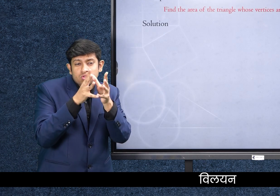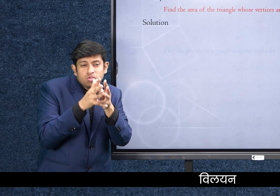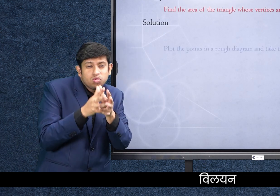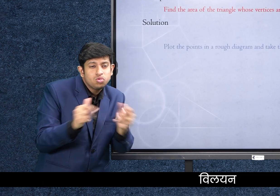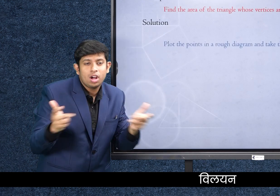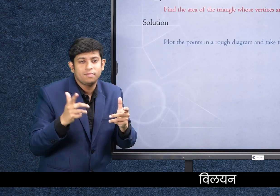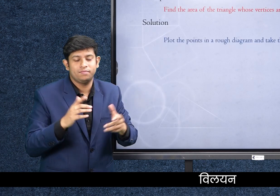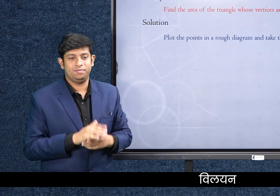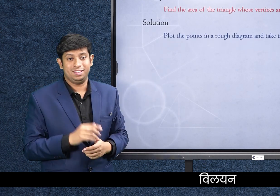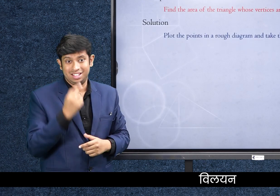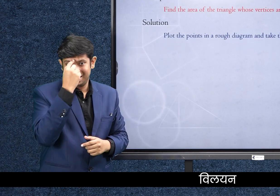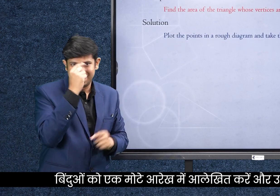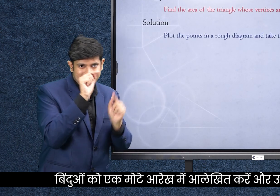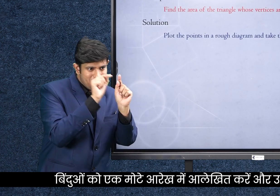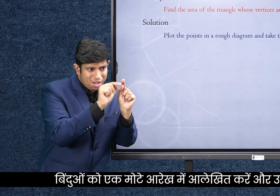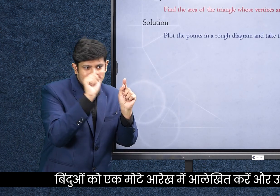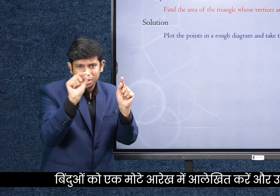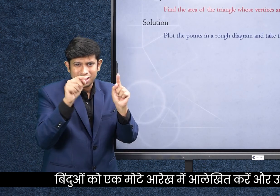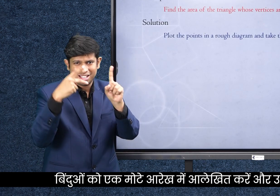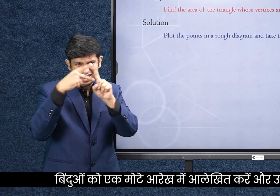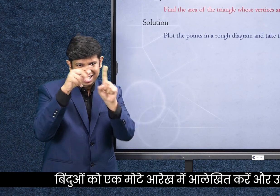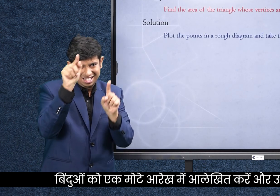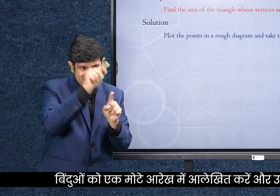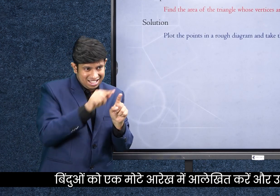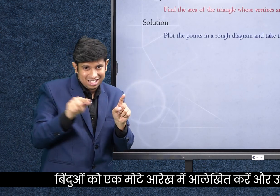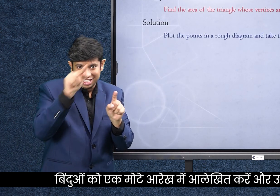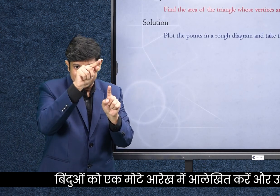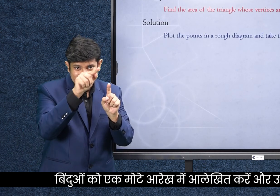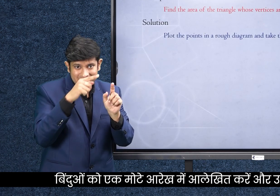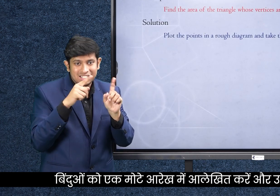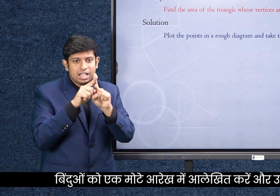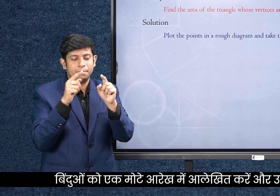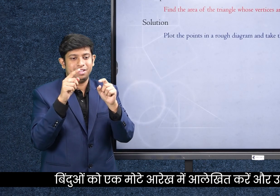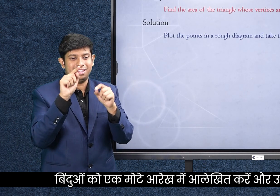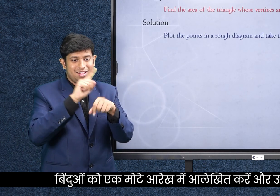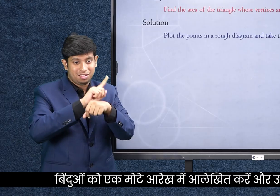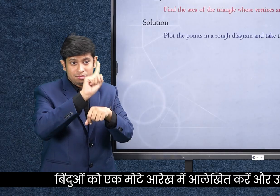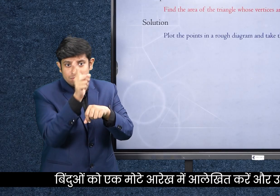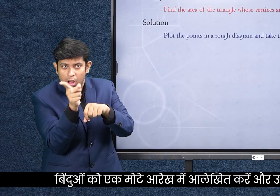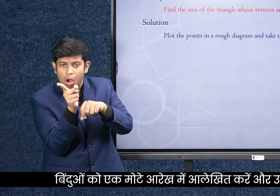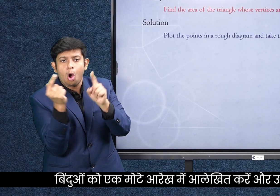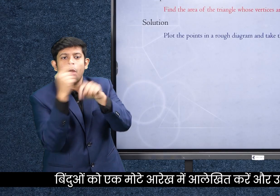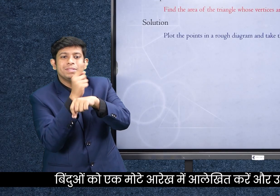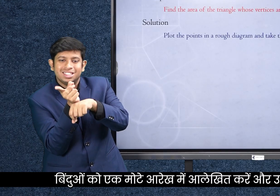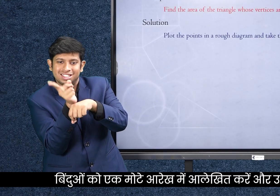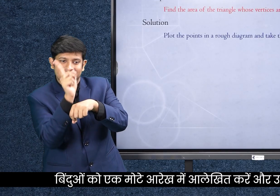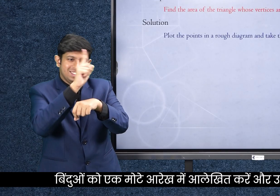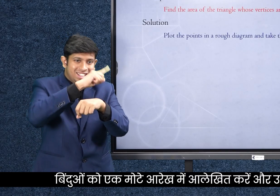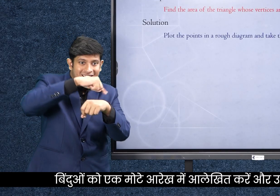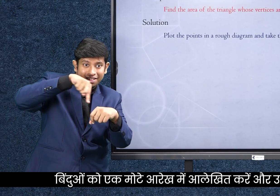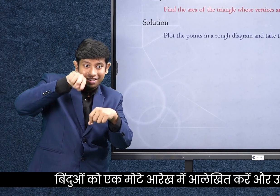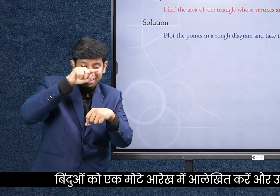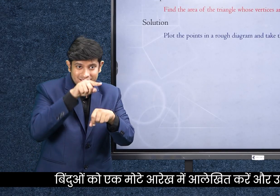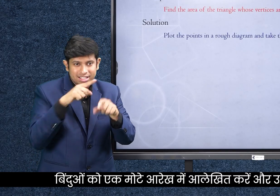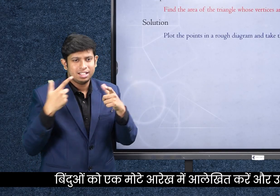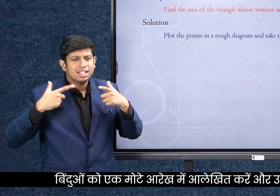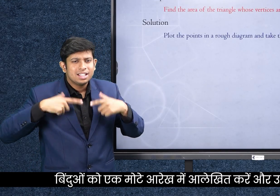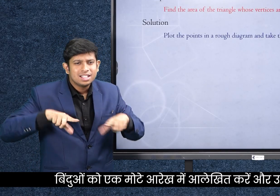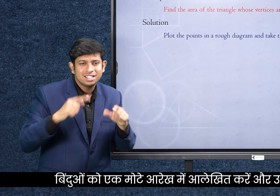विलयन, बिंदुओं को एक मोटे आरेख में आलेखित करें और उन्हें वामावर्त क्रम में